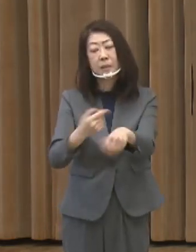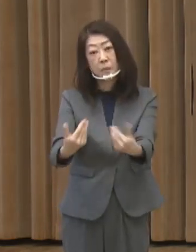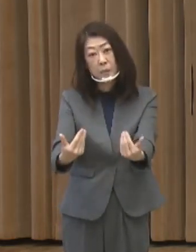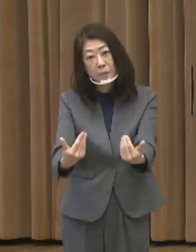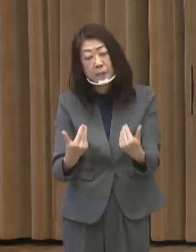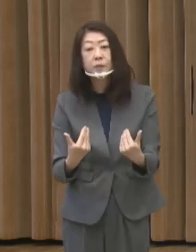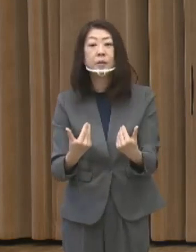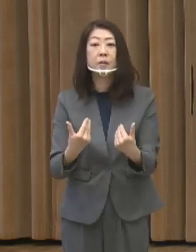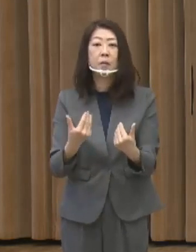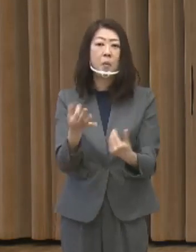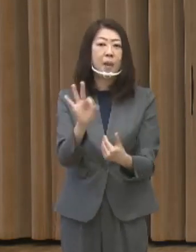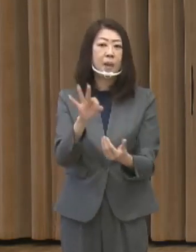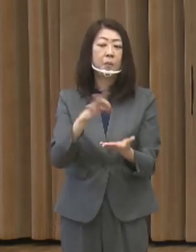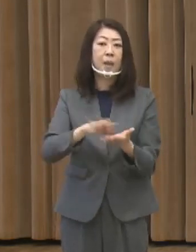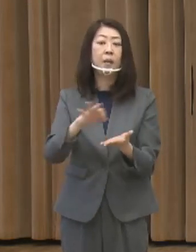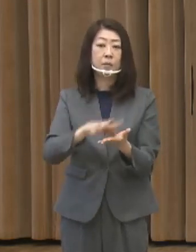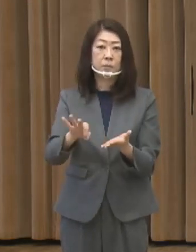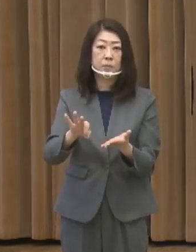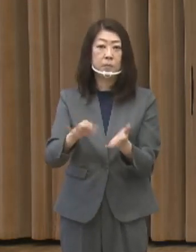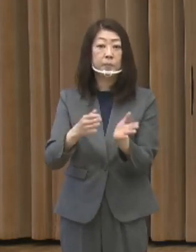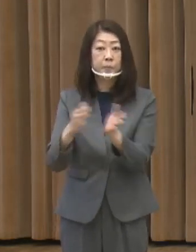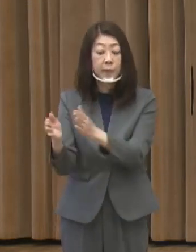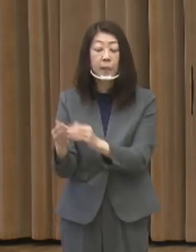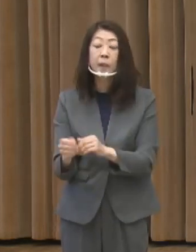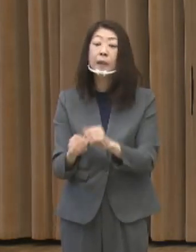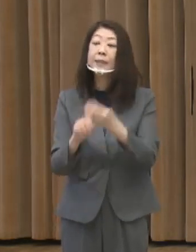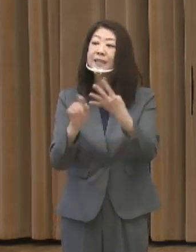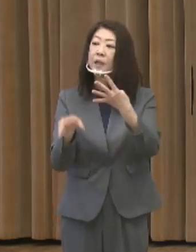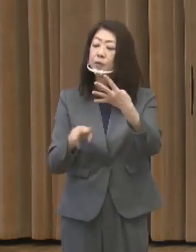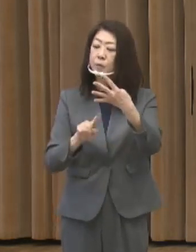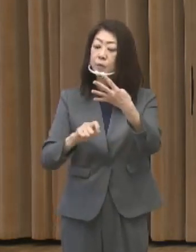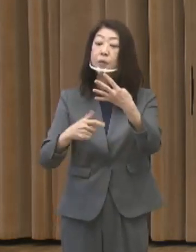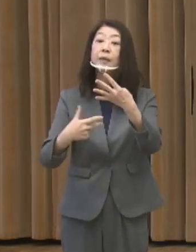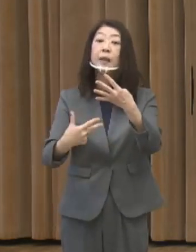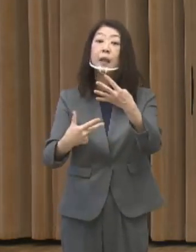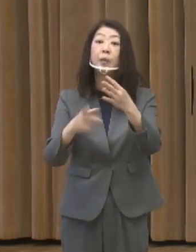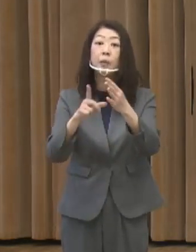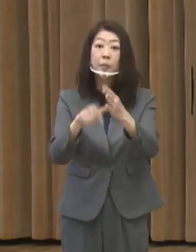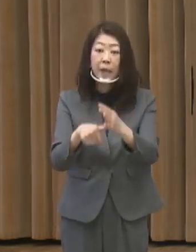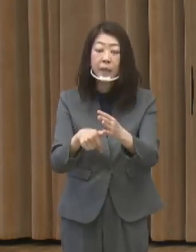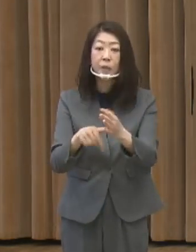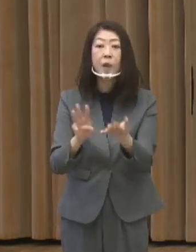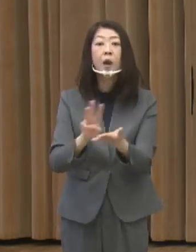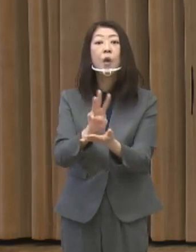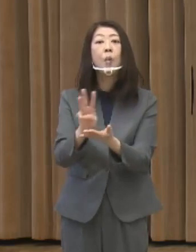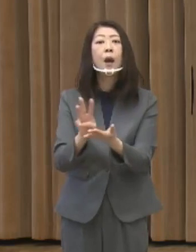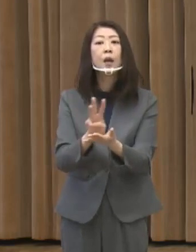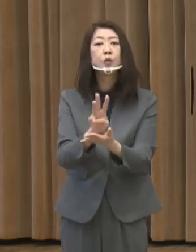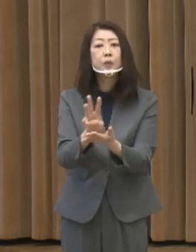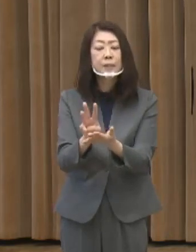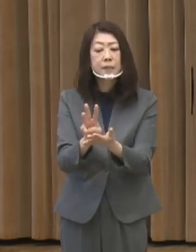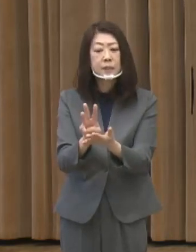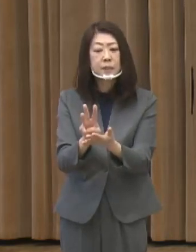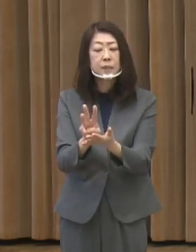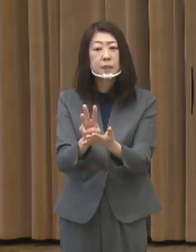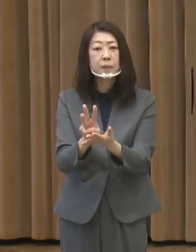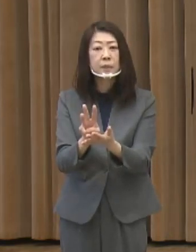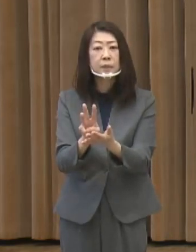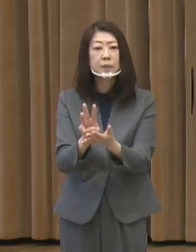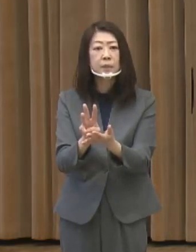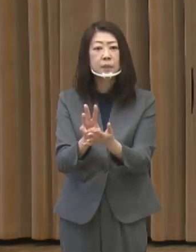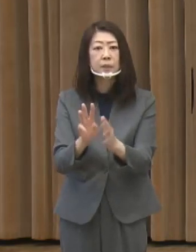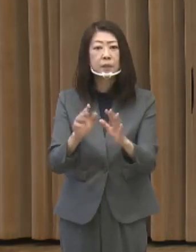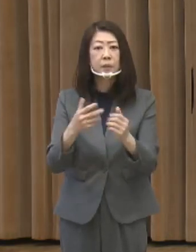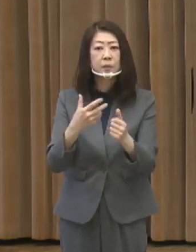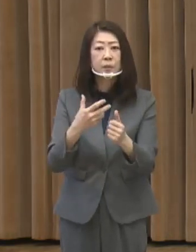。今月17日にはですね、農水大臣がワクチンを過信せずに、衛生管理に取り組むこと